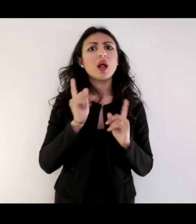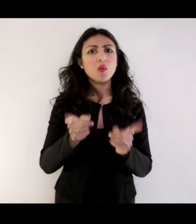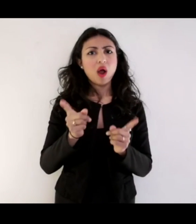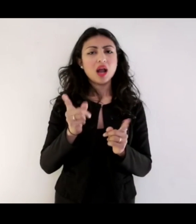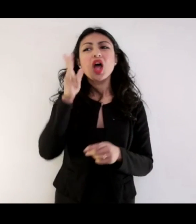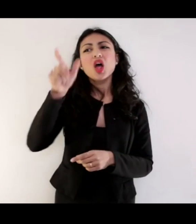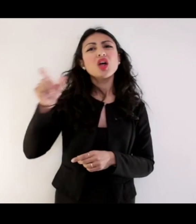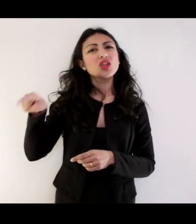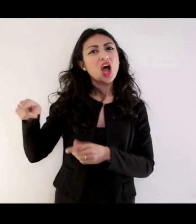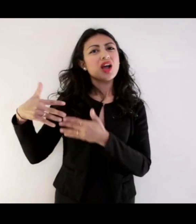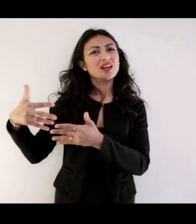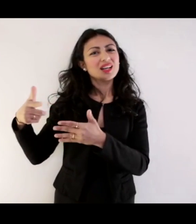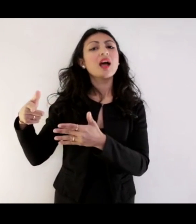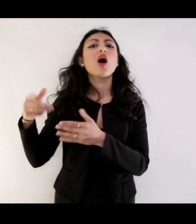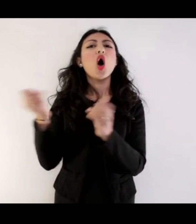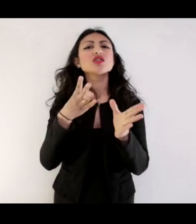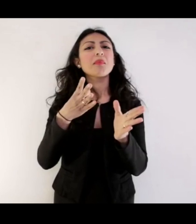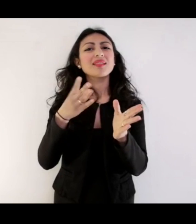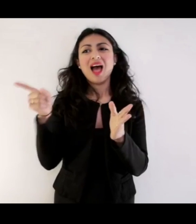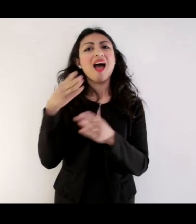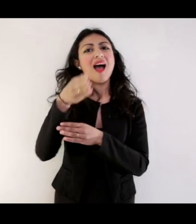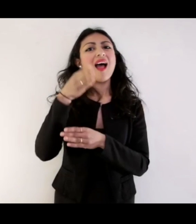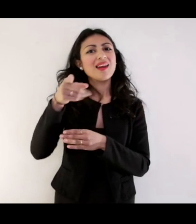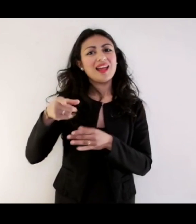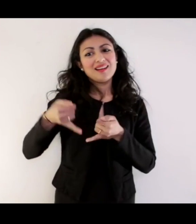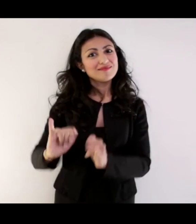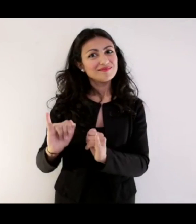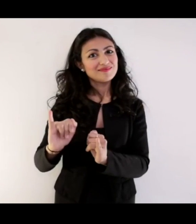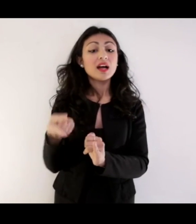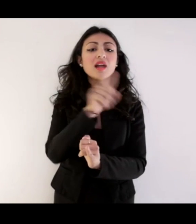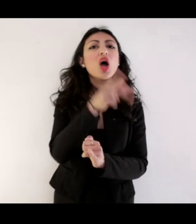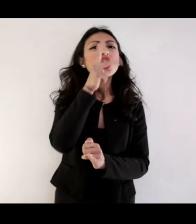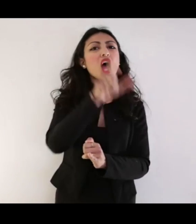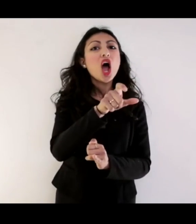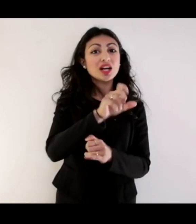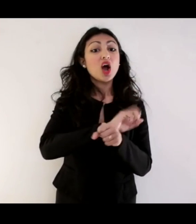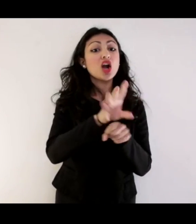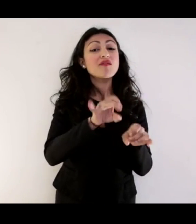i flussi normali di signore che vengono a partorire normalmente qui in Mangiagalli.